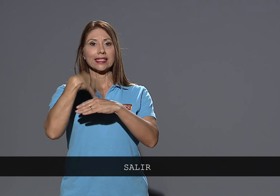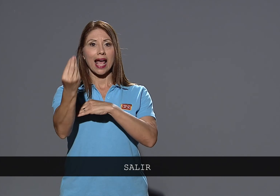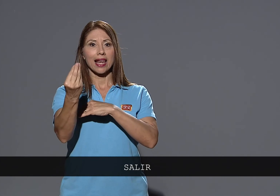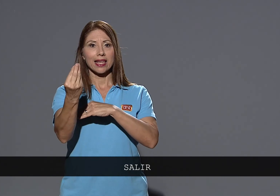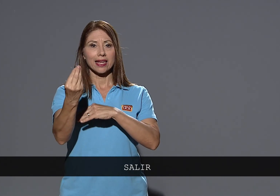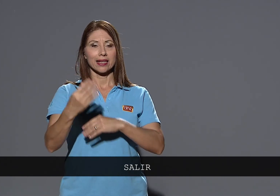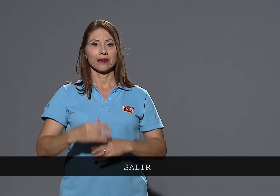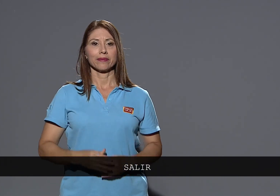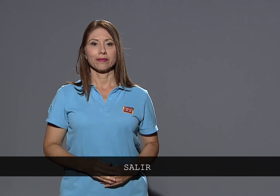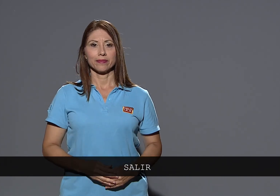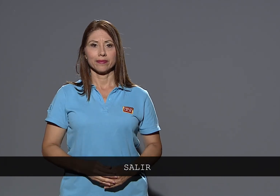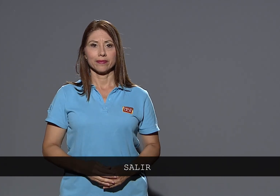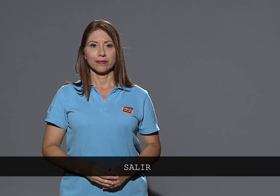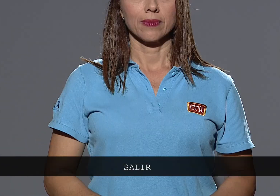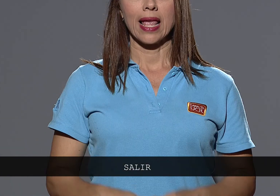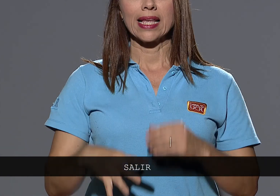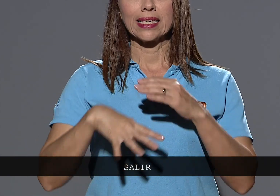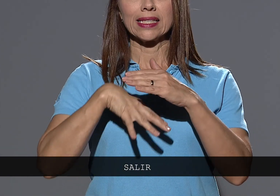Salir,